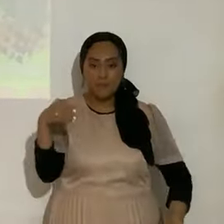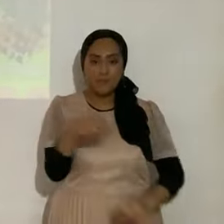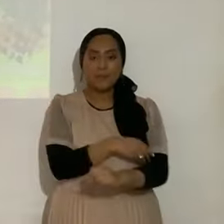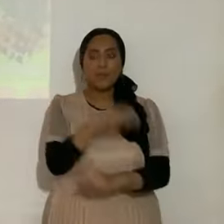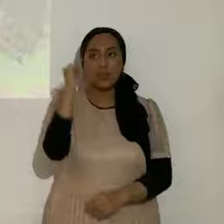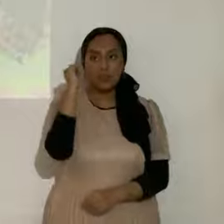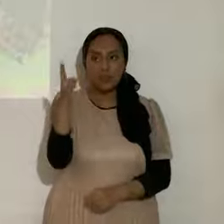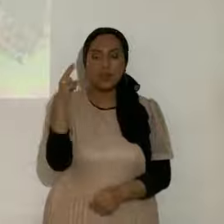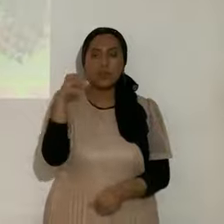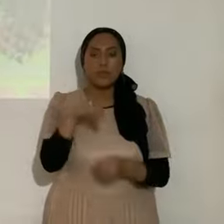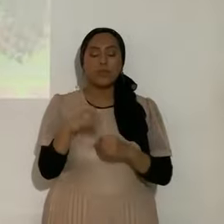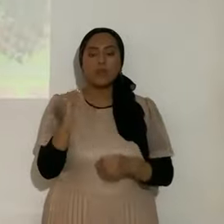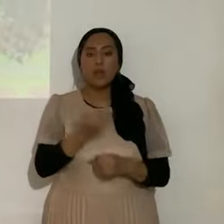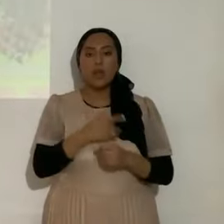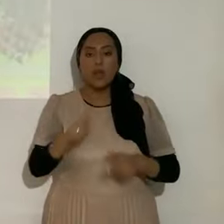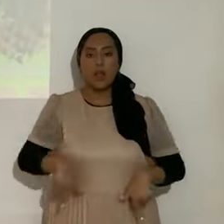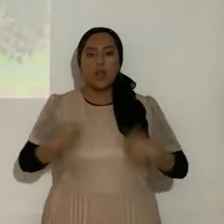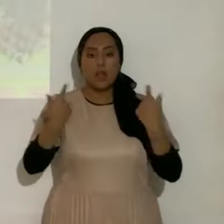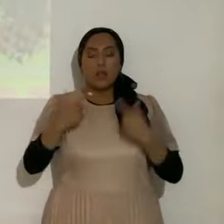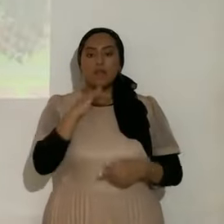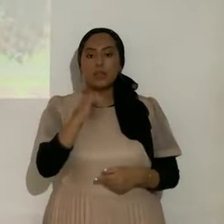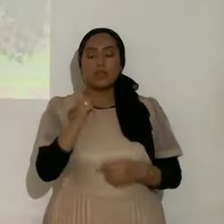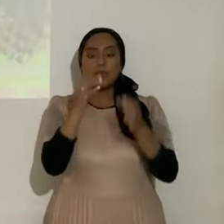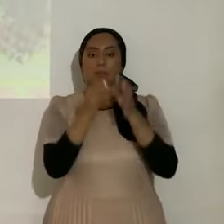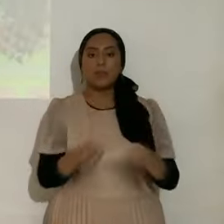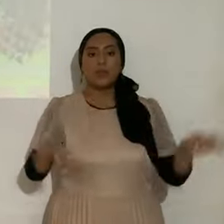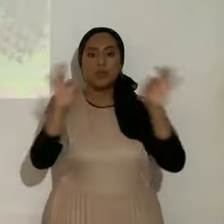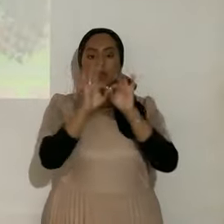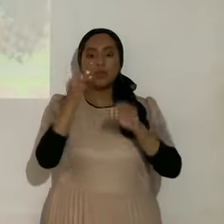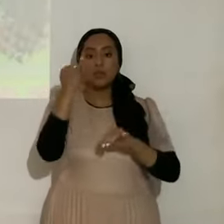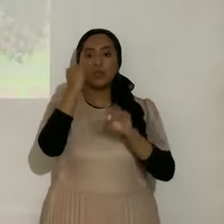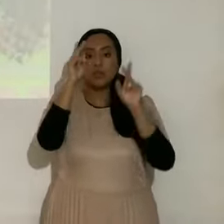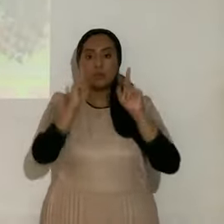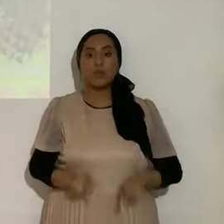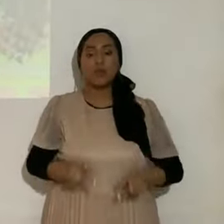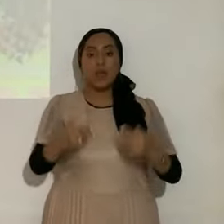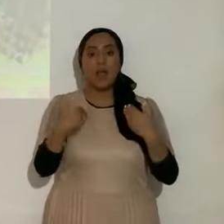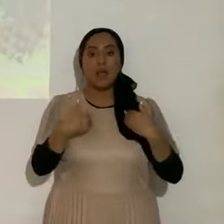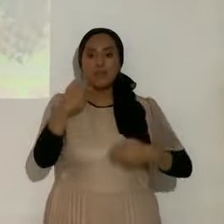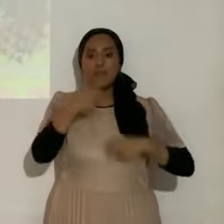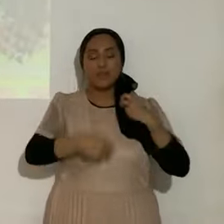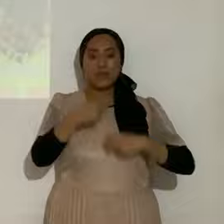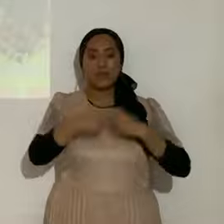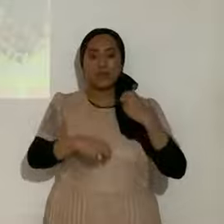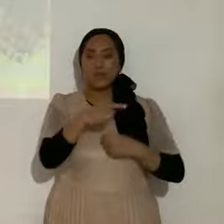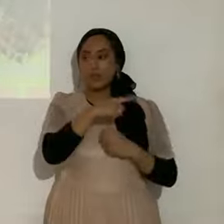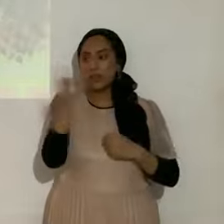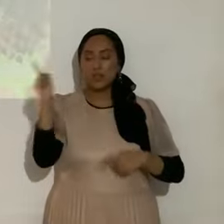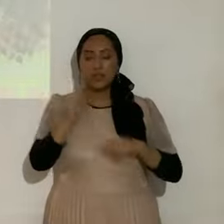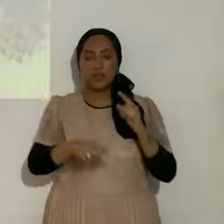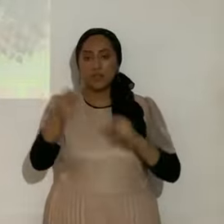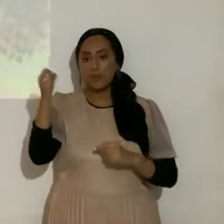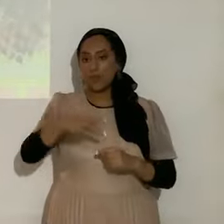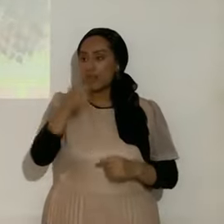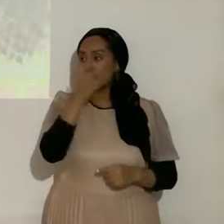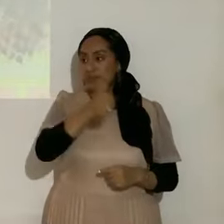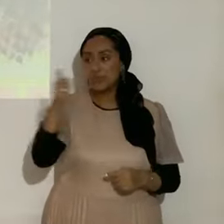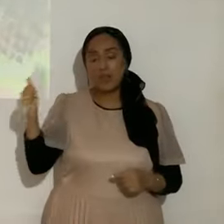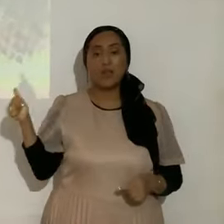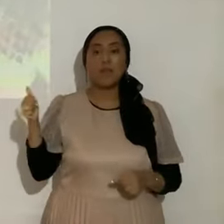Yahweh en nuestras vidas es importante. Si la persona tenía algún problema que no pudo superar solo o sola